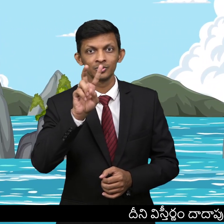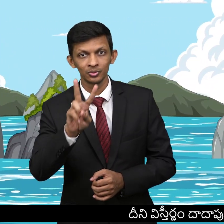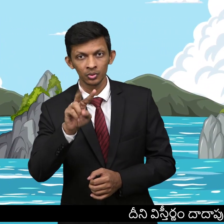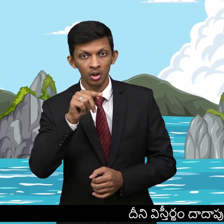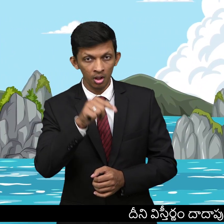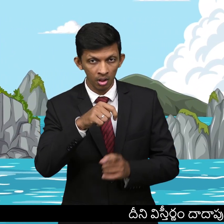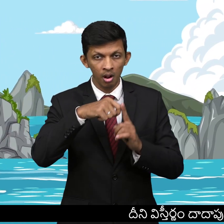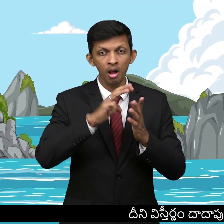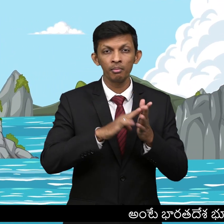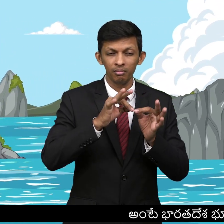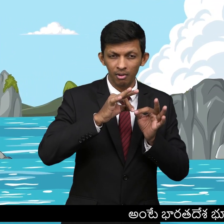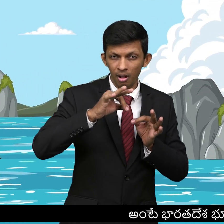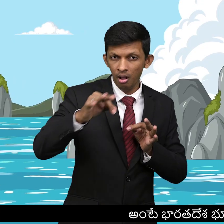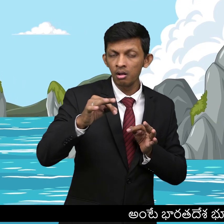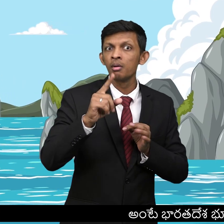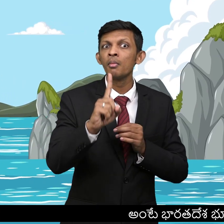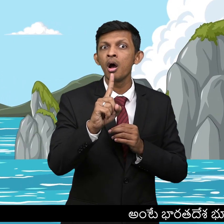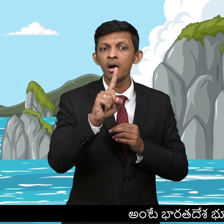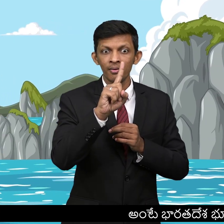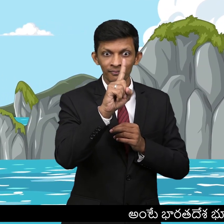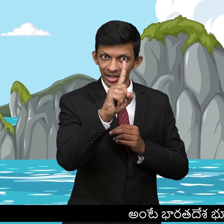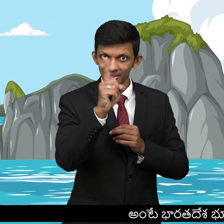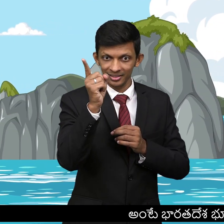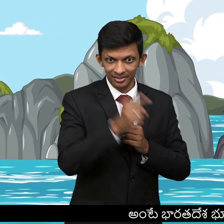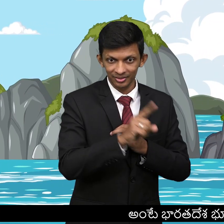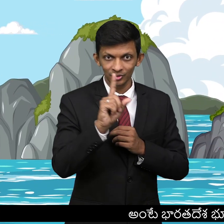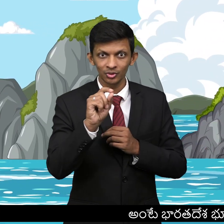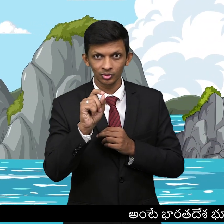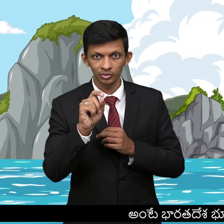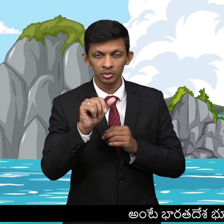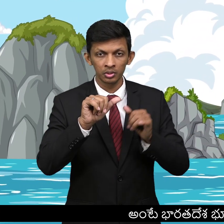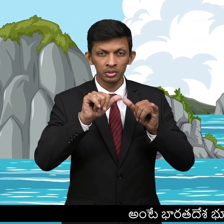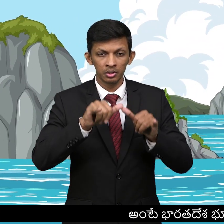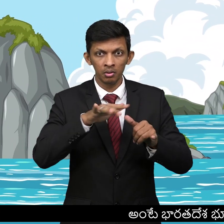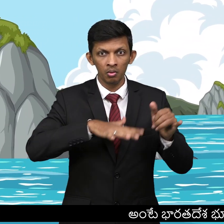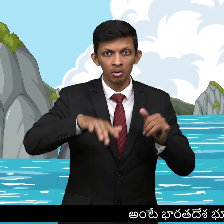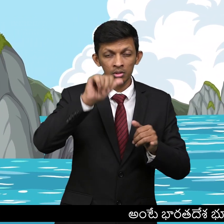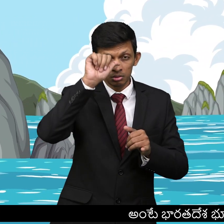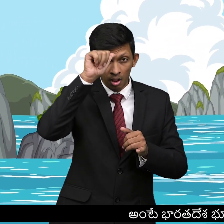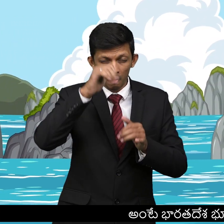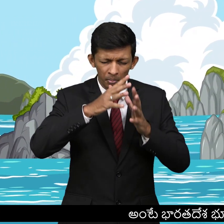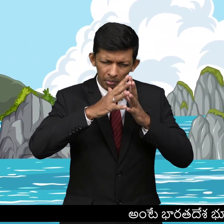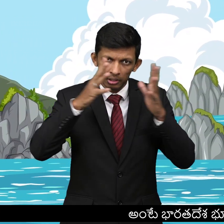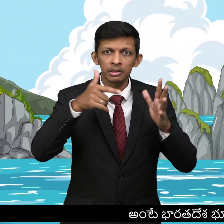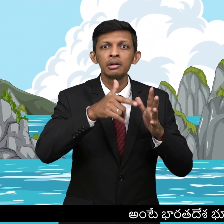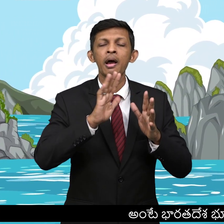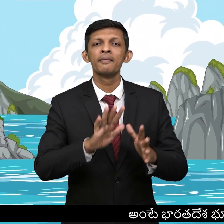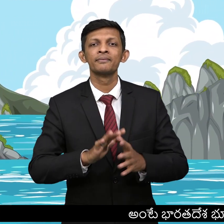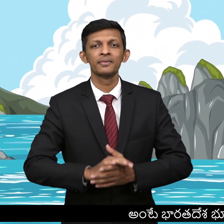3,12,812 చదరపు కిలోమీటర్లు, అంటే భారతదేశ భూభాగంలో దాదాపు 10వ వంతు.